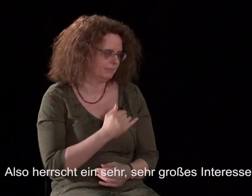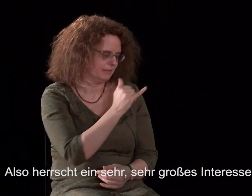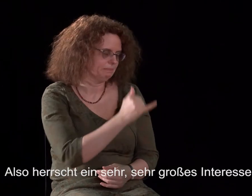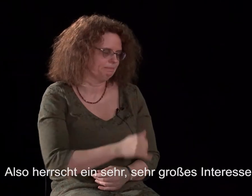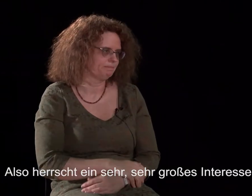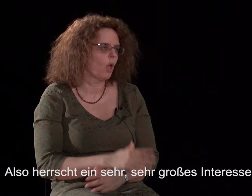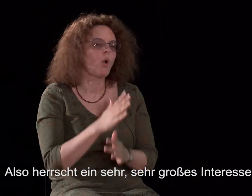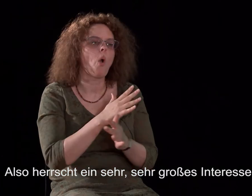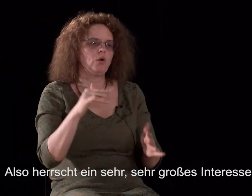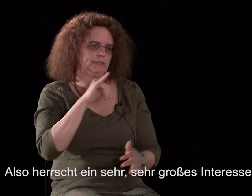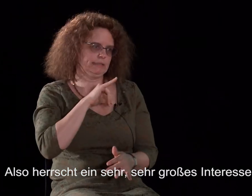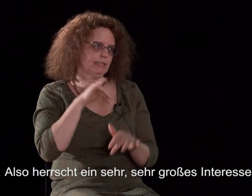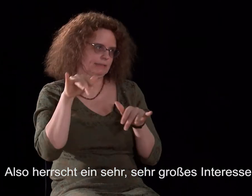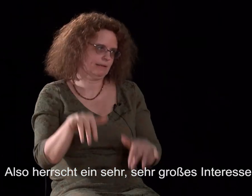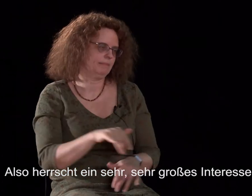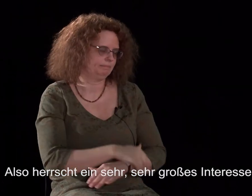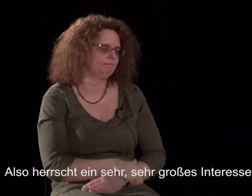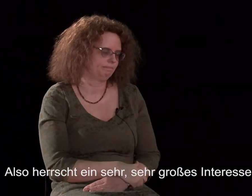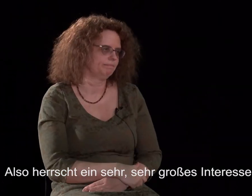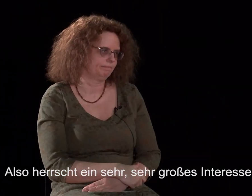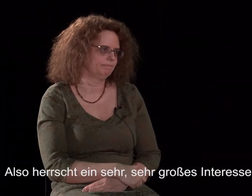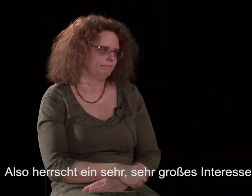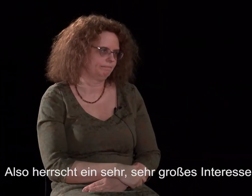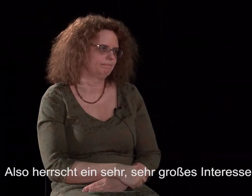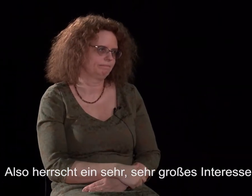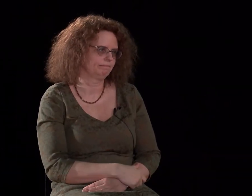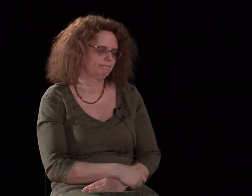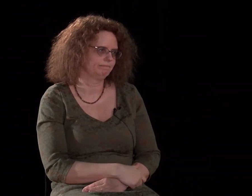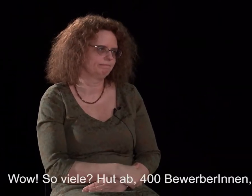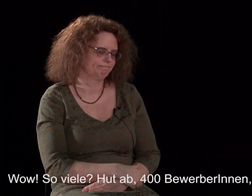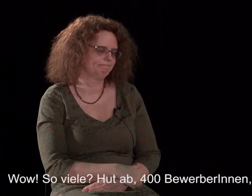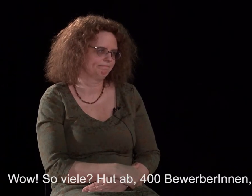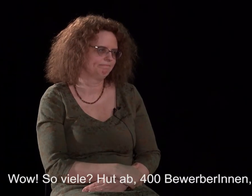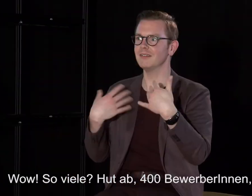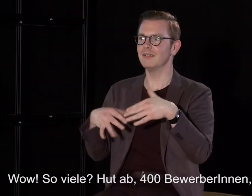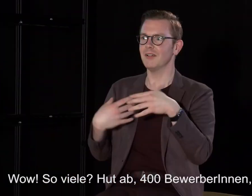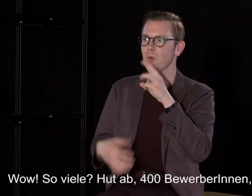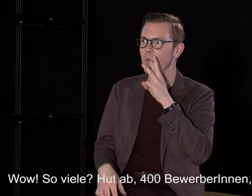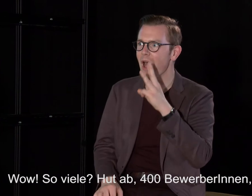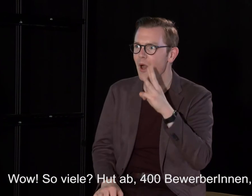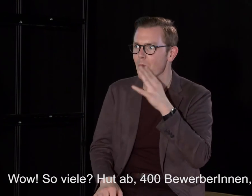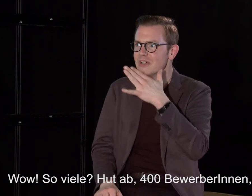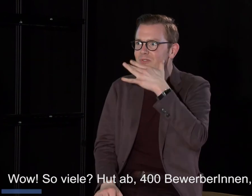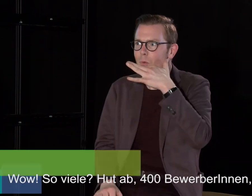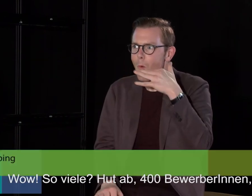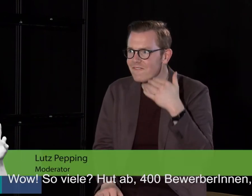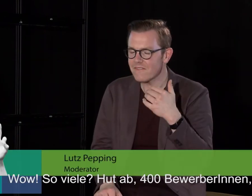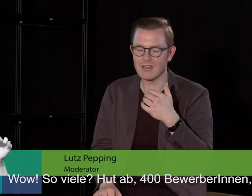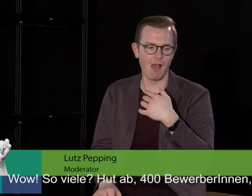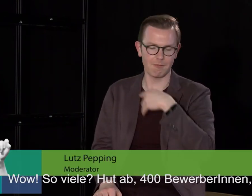Also es herrscht ein sehr, sehr großes Interesse. Wow, so viele, meine Güte. Also Hut